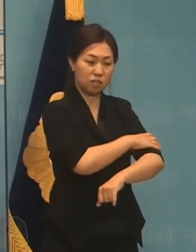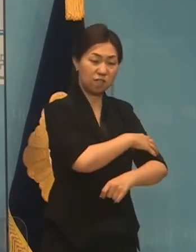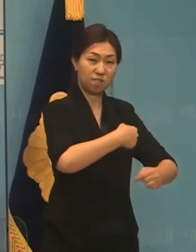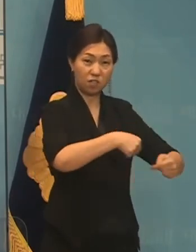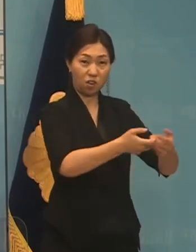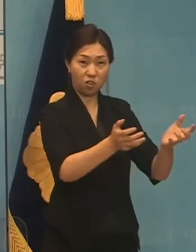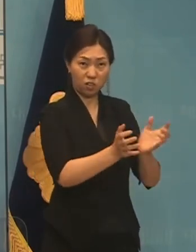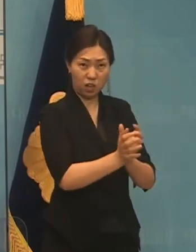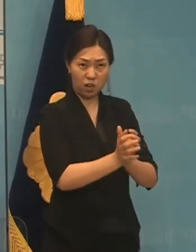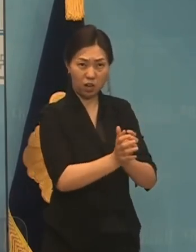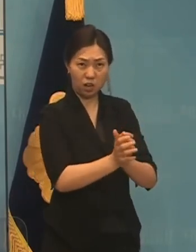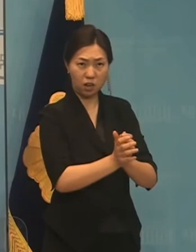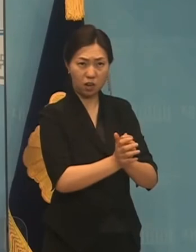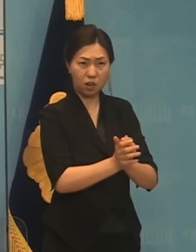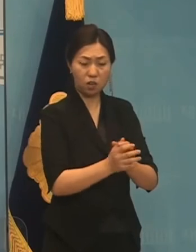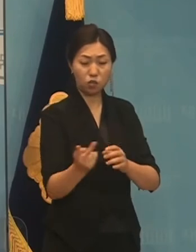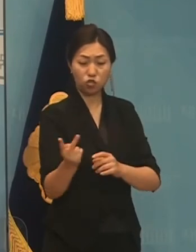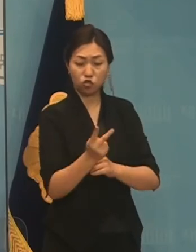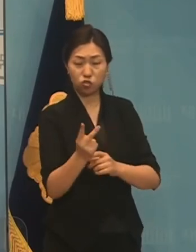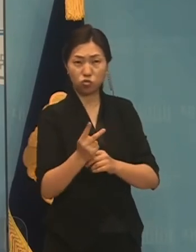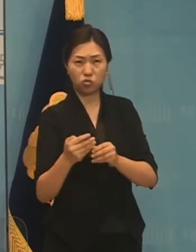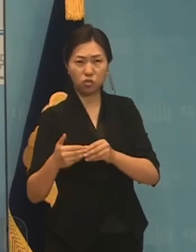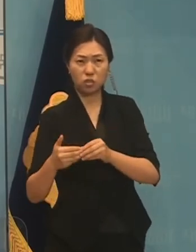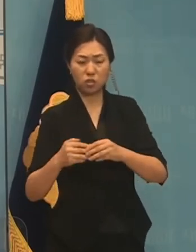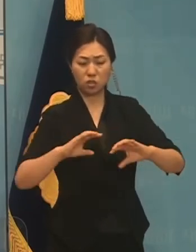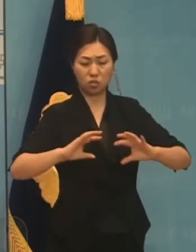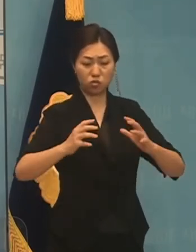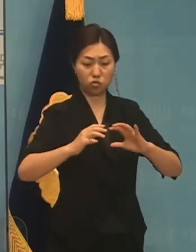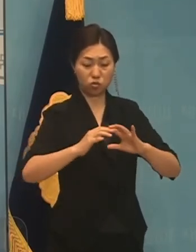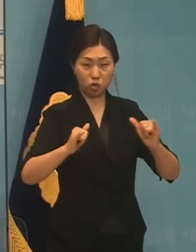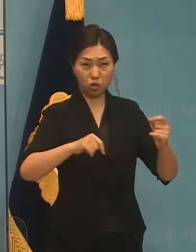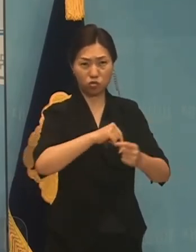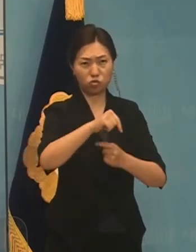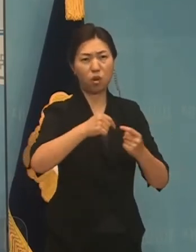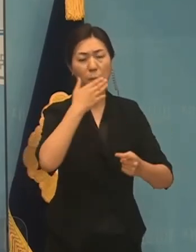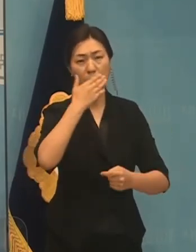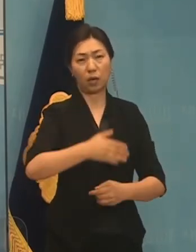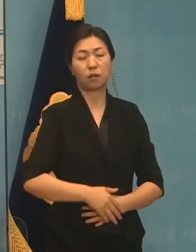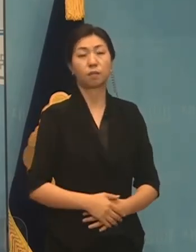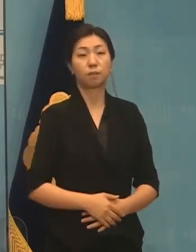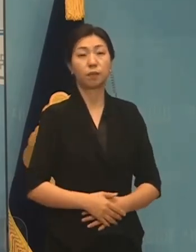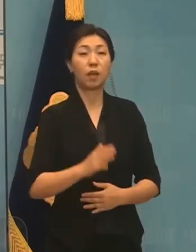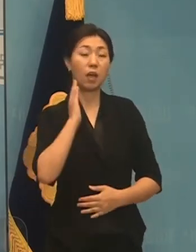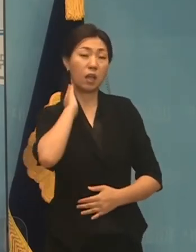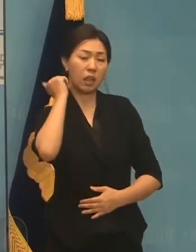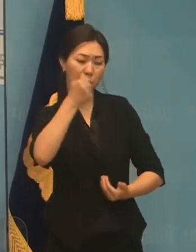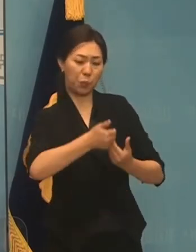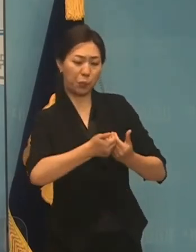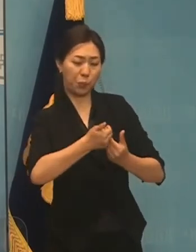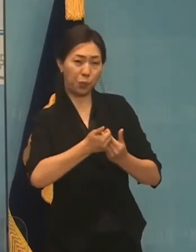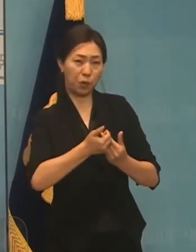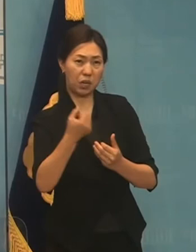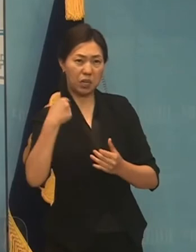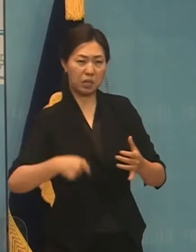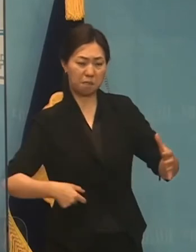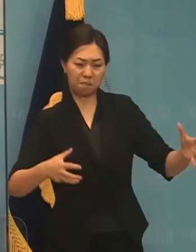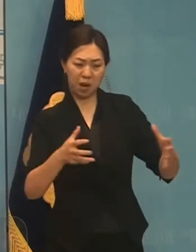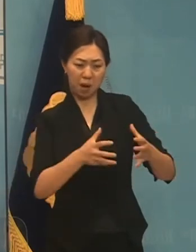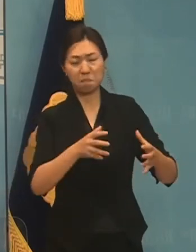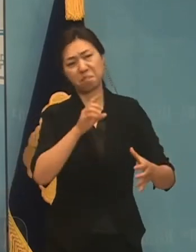그런 상황에서 대통령과 국회의 대립이 심화되고 불협치